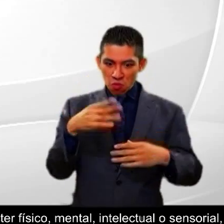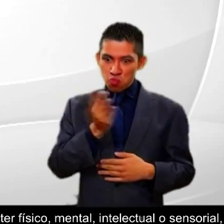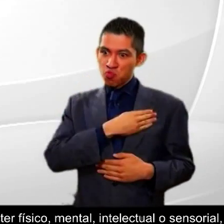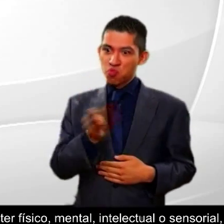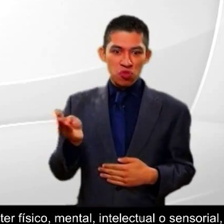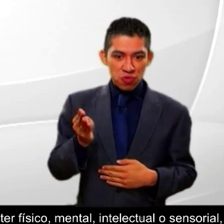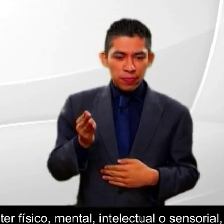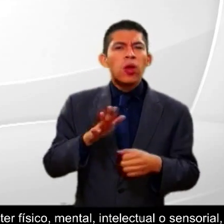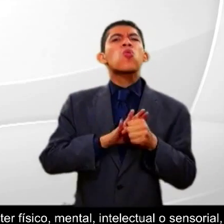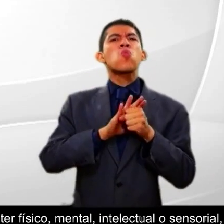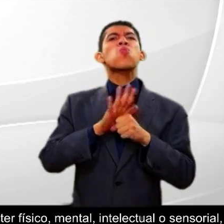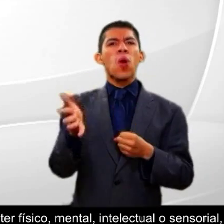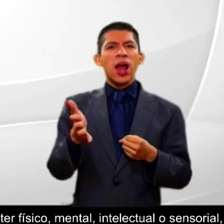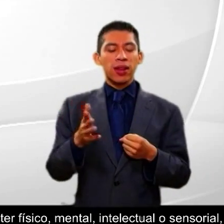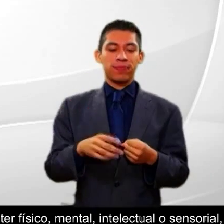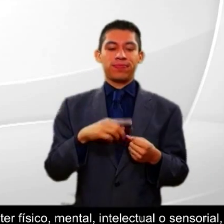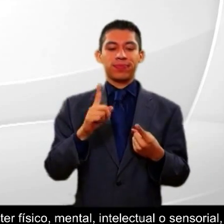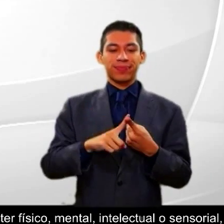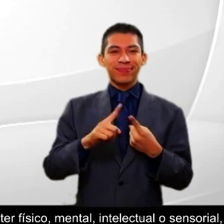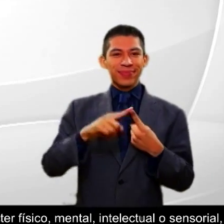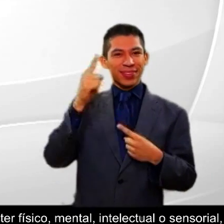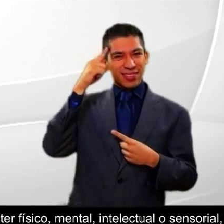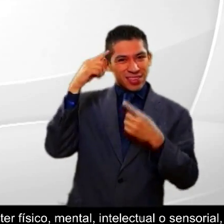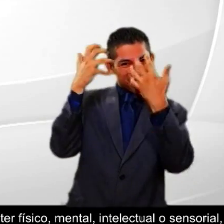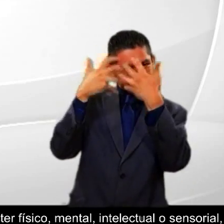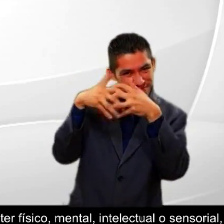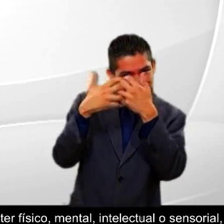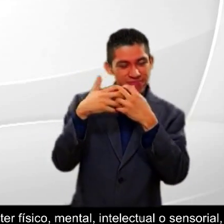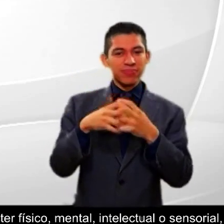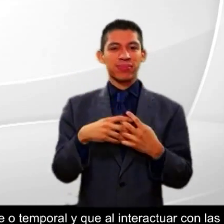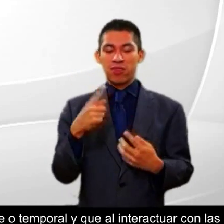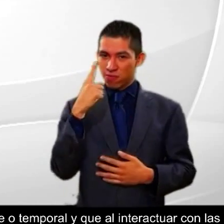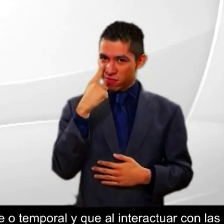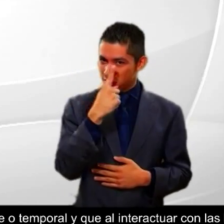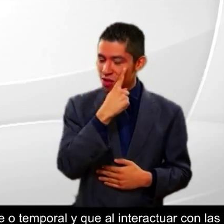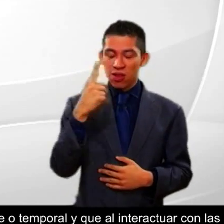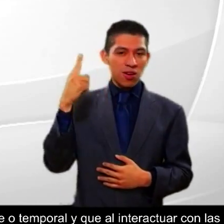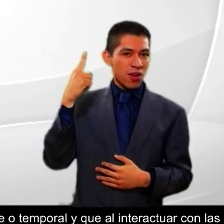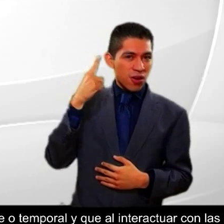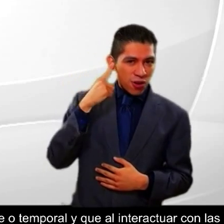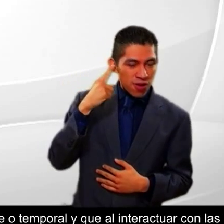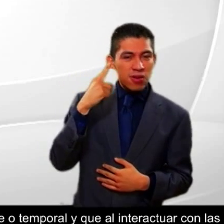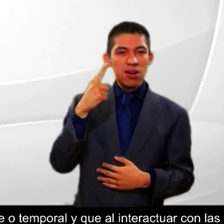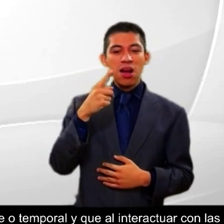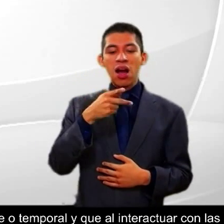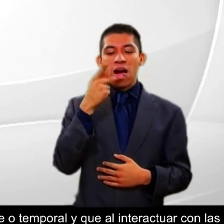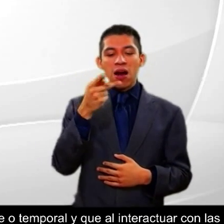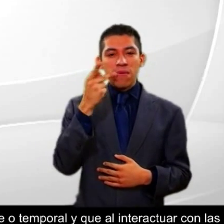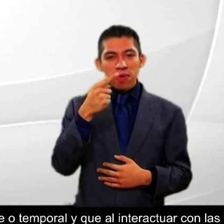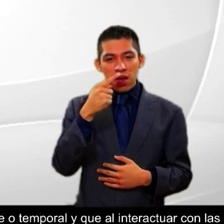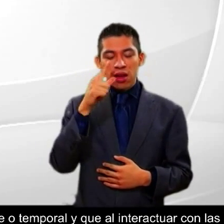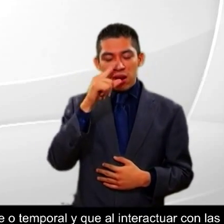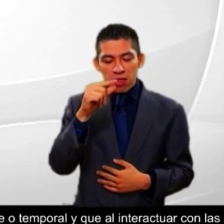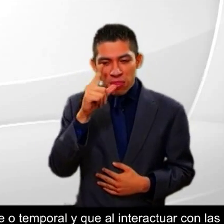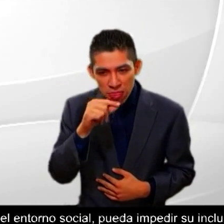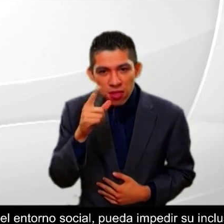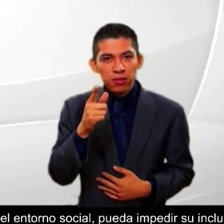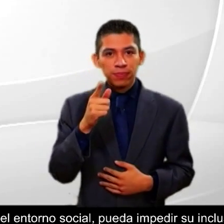físico, mental, intelectual o sensorial Ya sea permanente o temporal Y que al interactuar con las barreras que le impone el